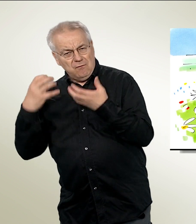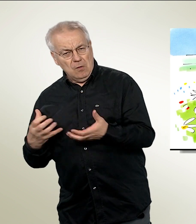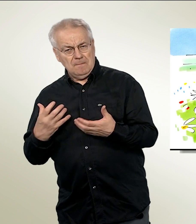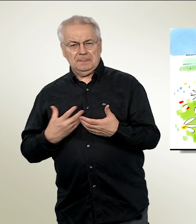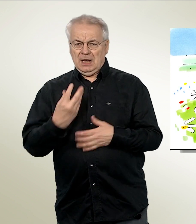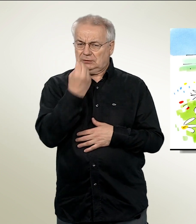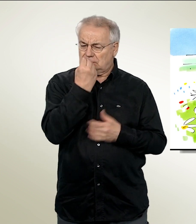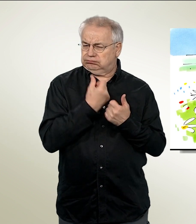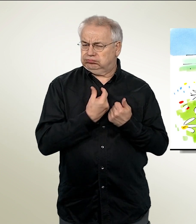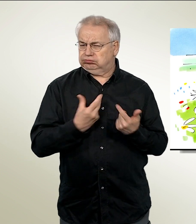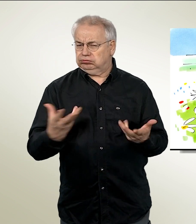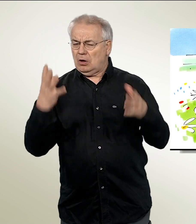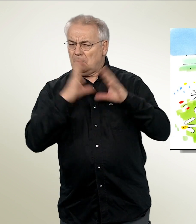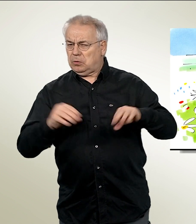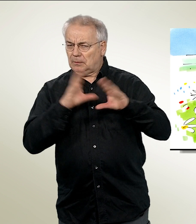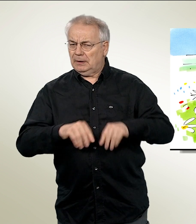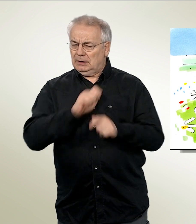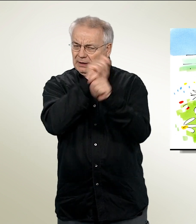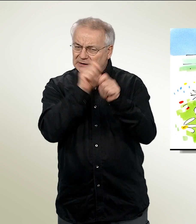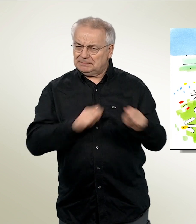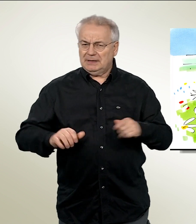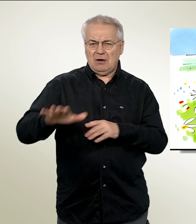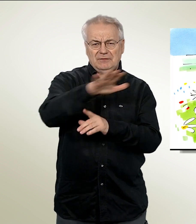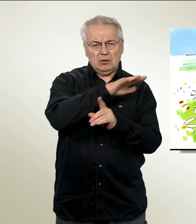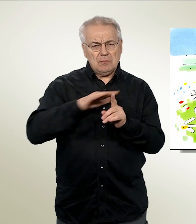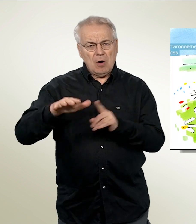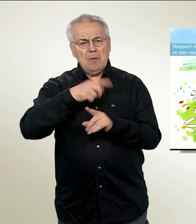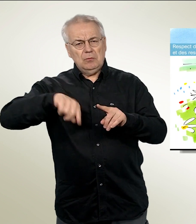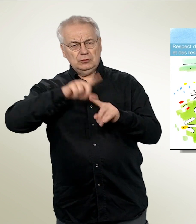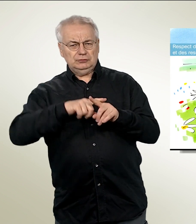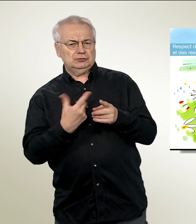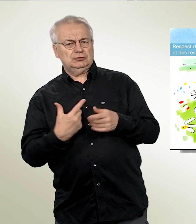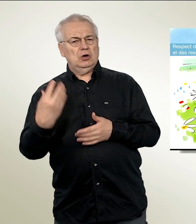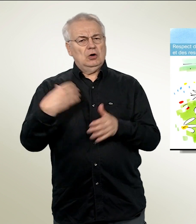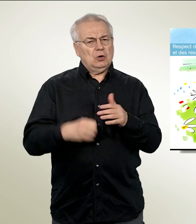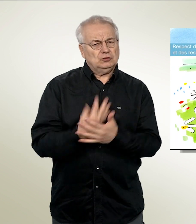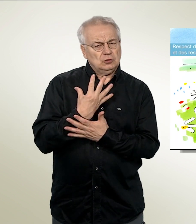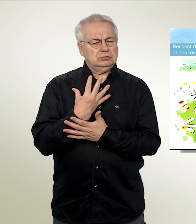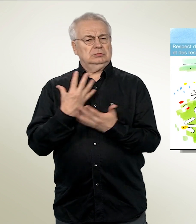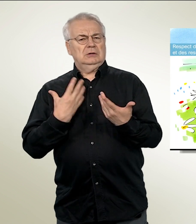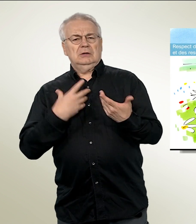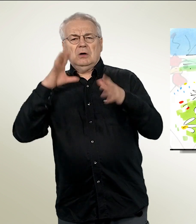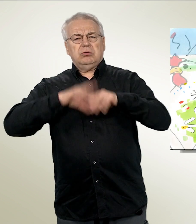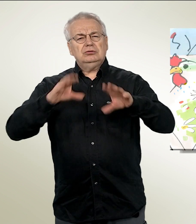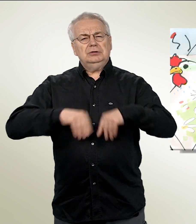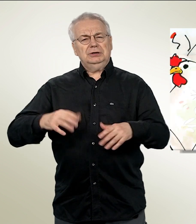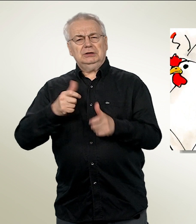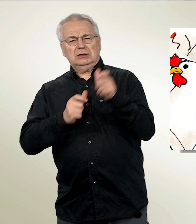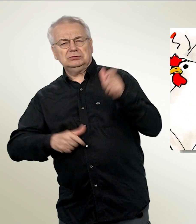denrées alimentaires soient produites dans le respect de l'environnement et des ressources. Les produits issus d'élevage intensif industriel ne doivent plus pouvoir